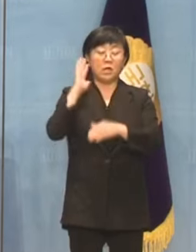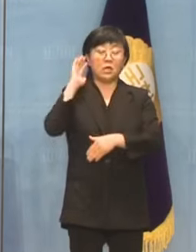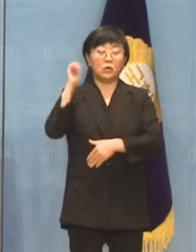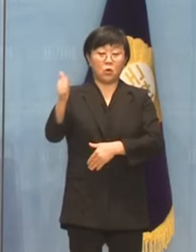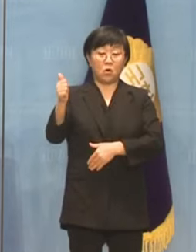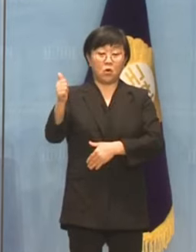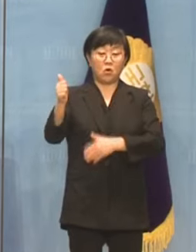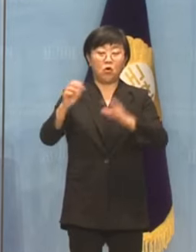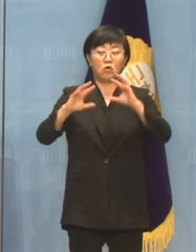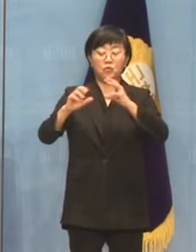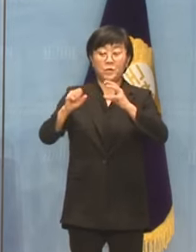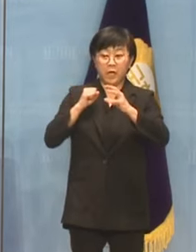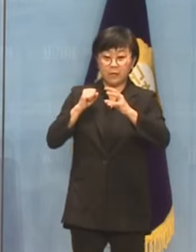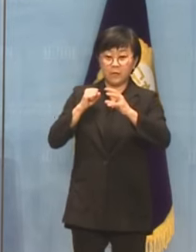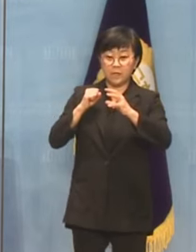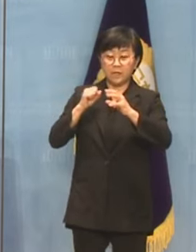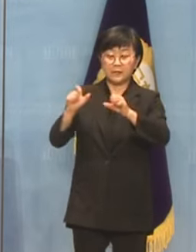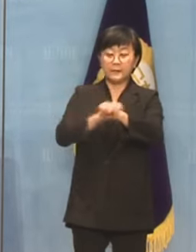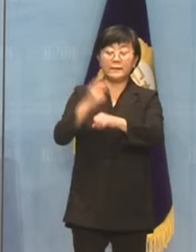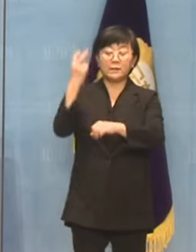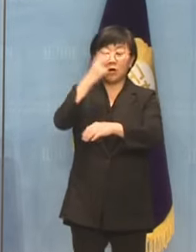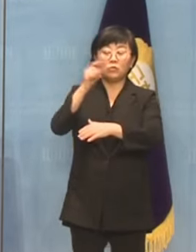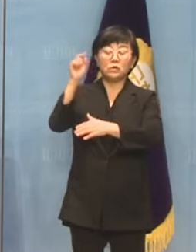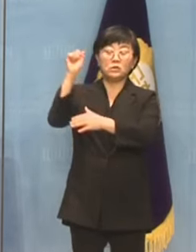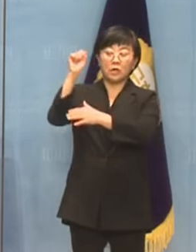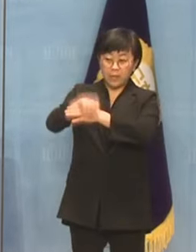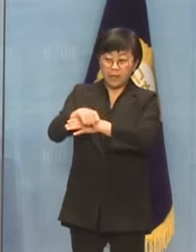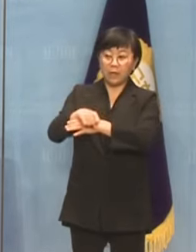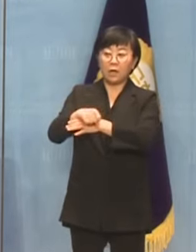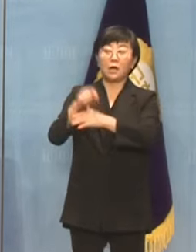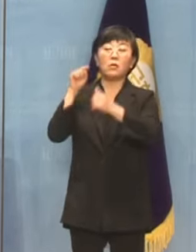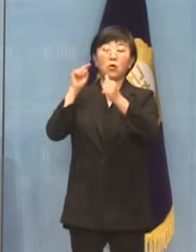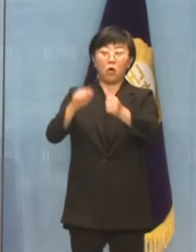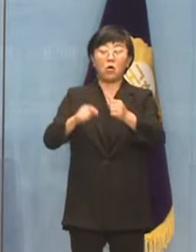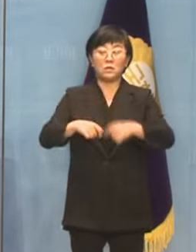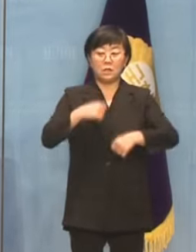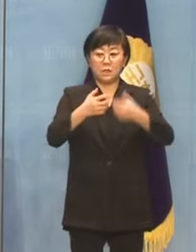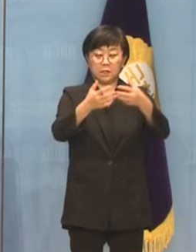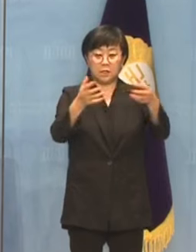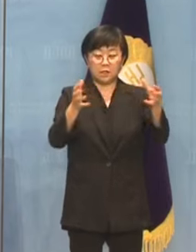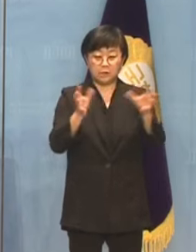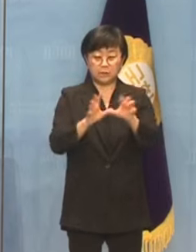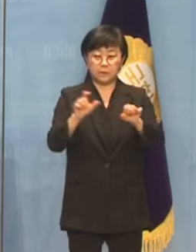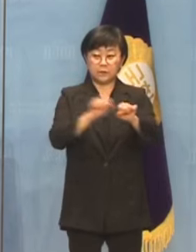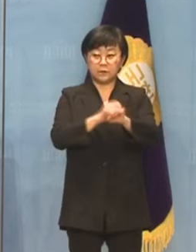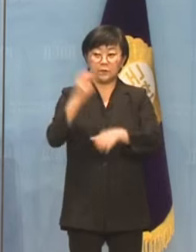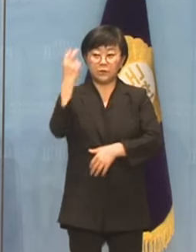대통령과 국민의힘이 특검을 수용하라라는 것과 그리고 정의당에게도